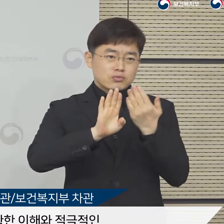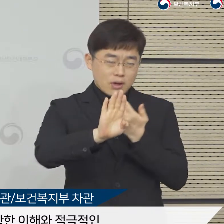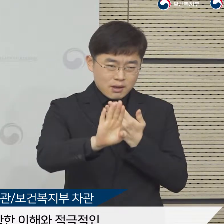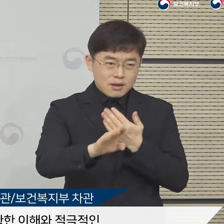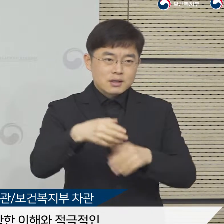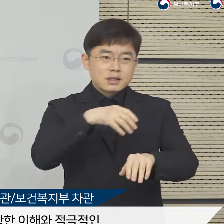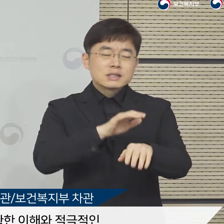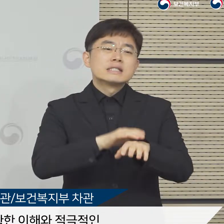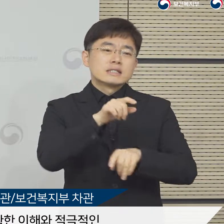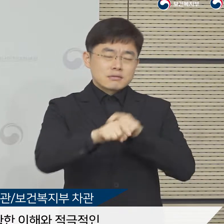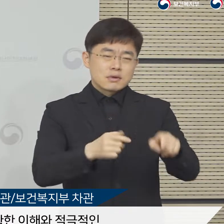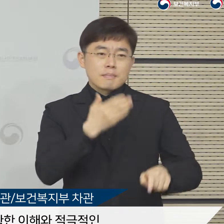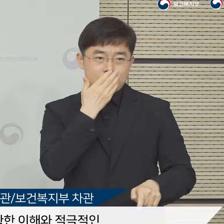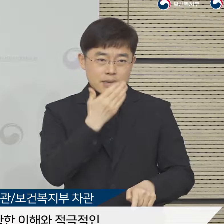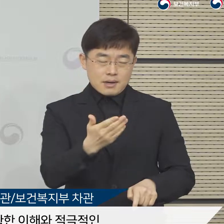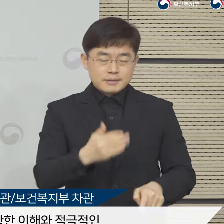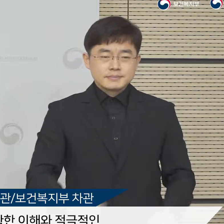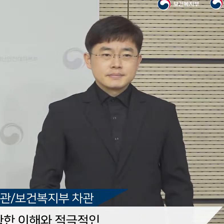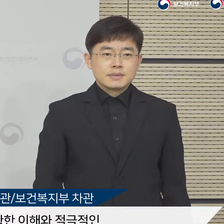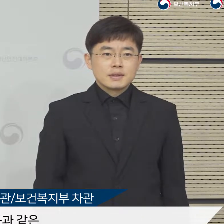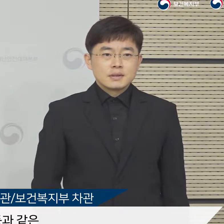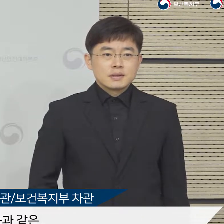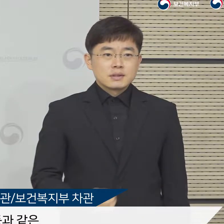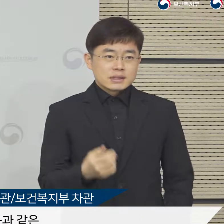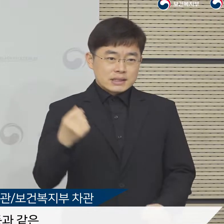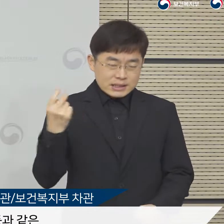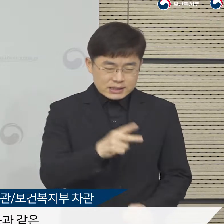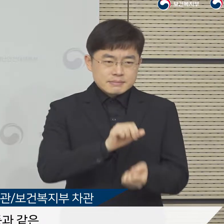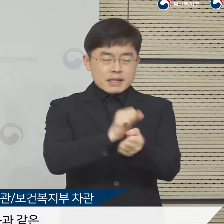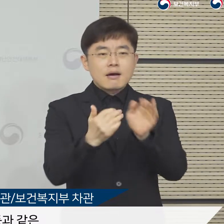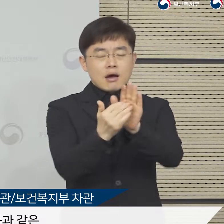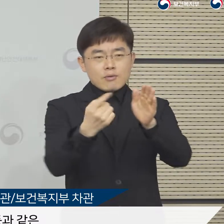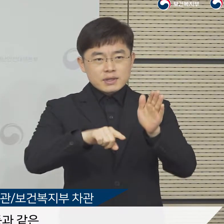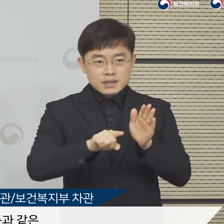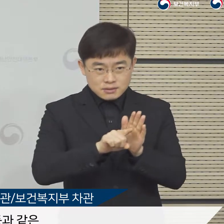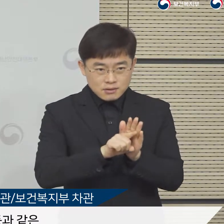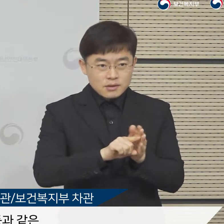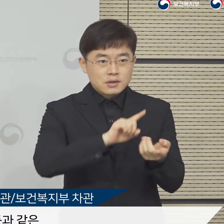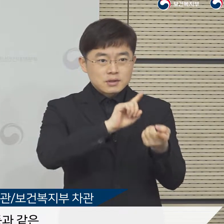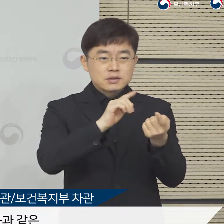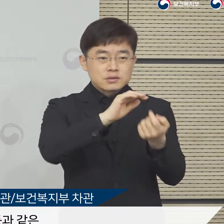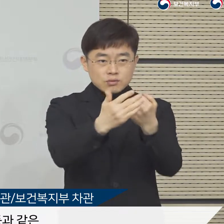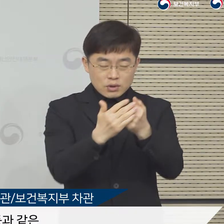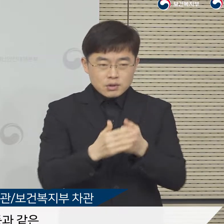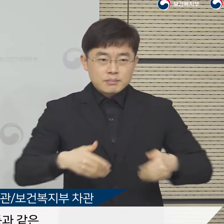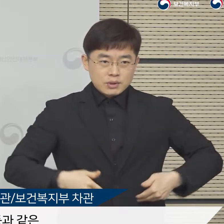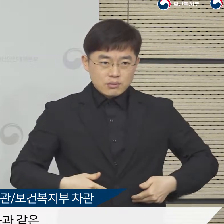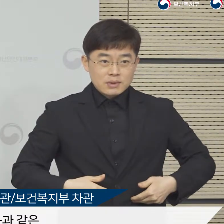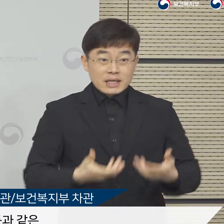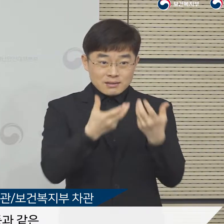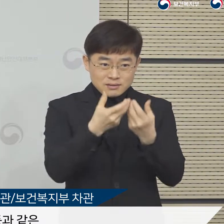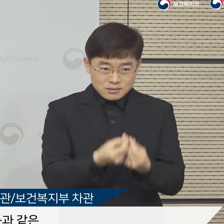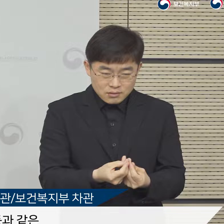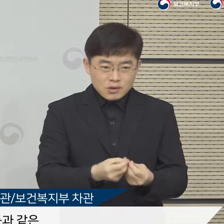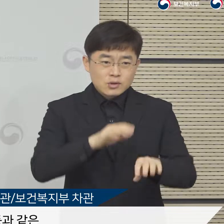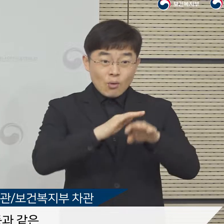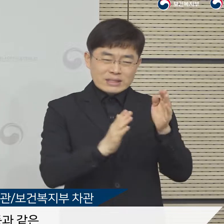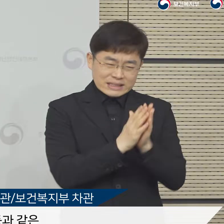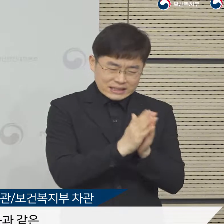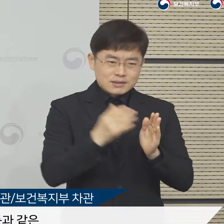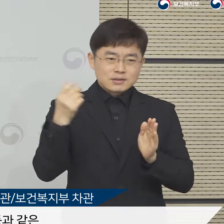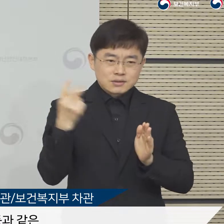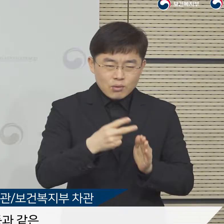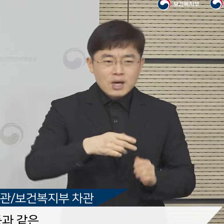성공적인 감염병 퇴치를 달성할 수 없다는 것을 다시 한번 강조드리며 손 씻기, 기침 예절 등과 같은 국민